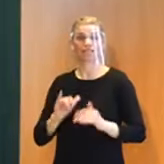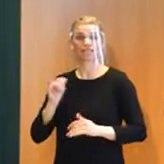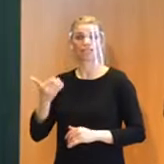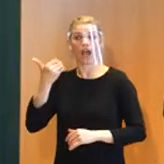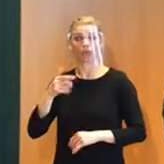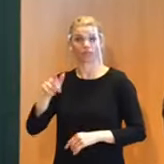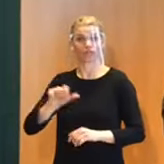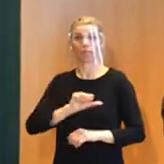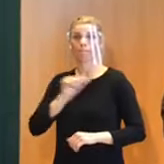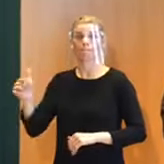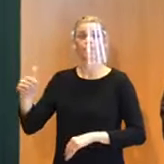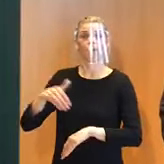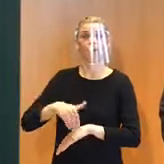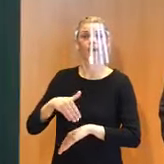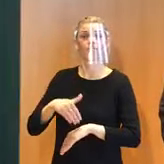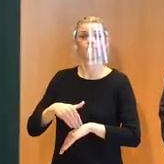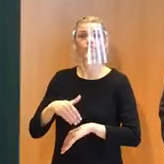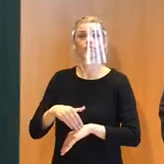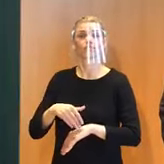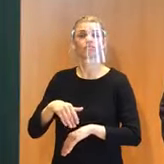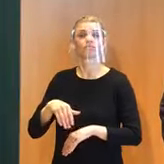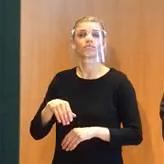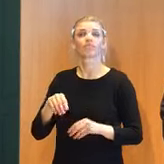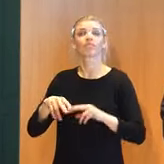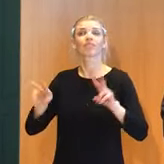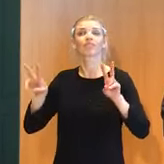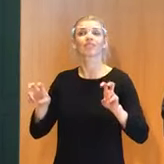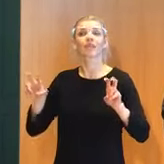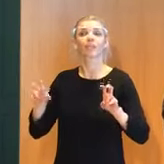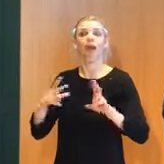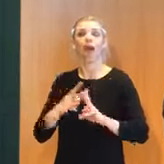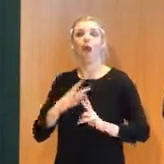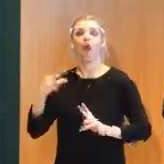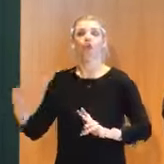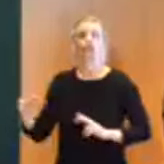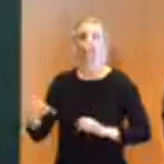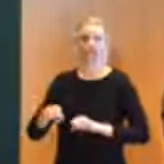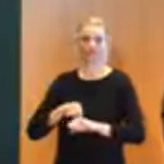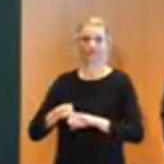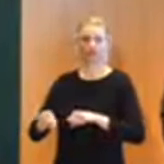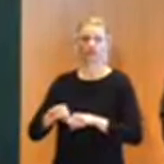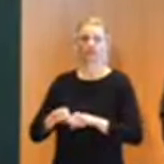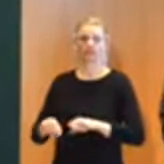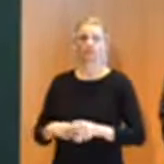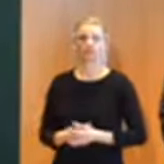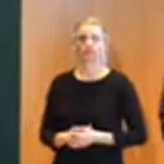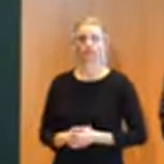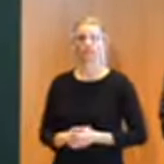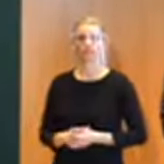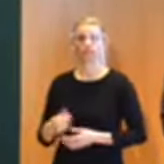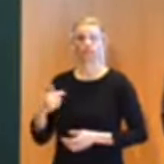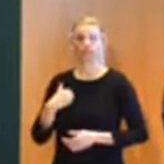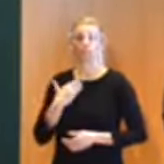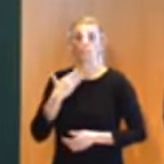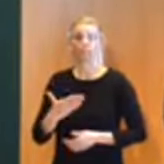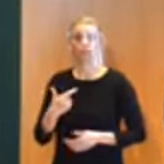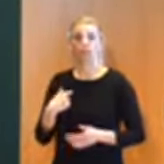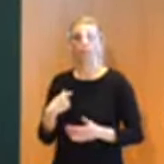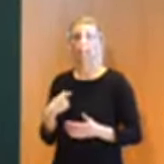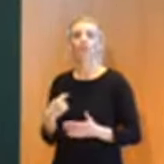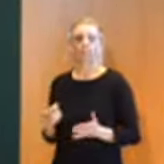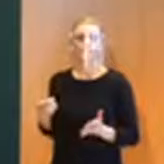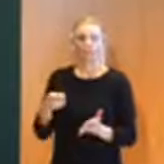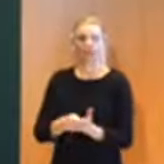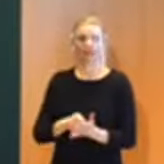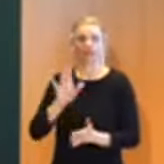prvá mala predsedníctvo s témou odchod z vlády. My sme sa pridali na ich stranu, pretože tiež